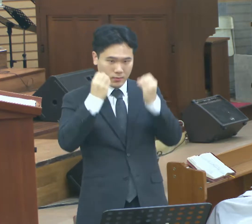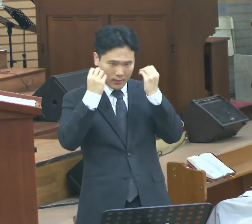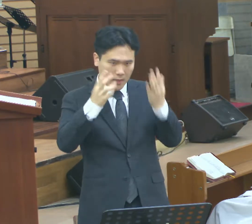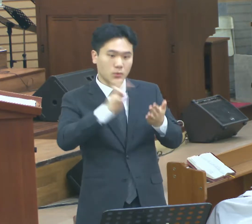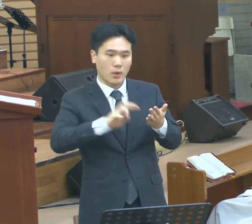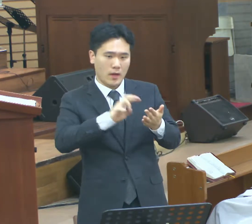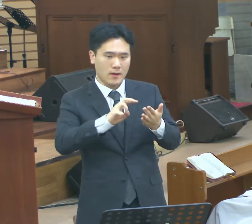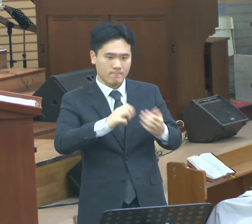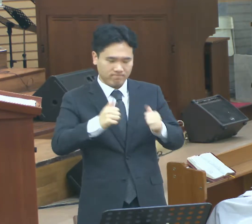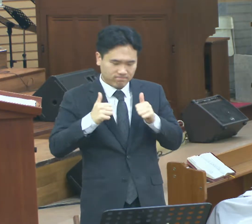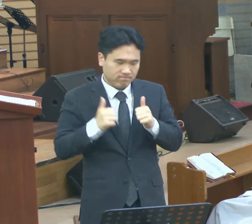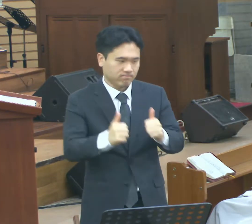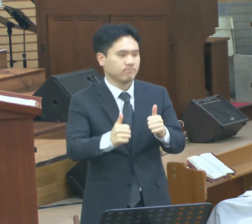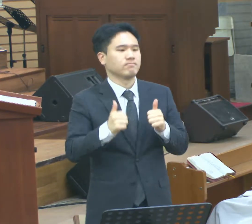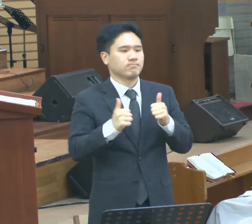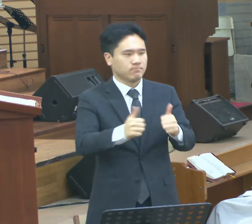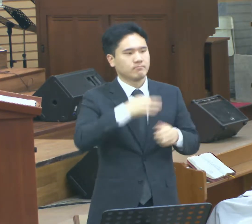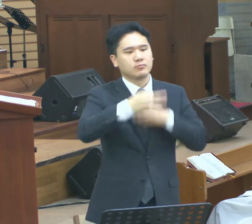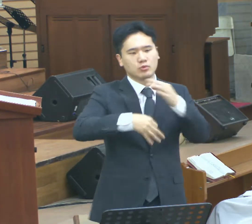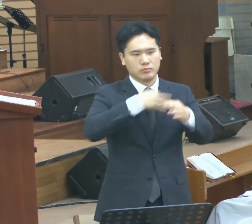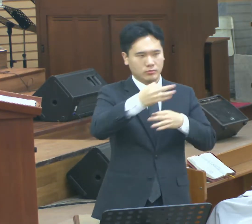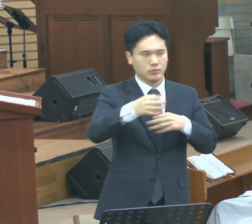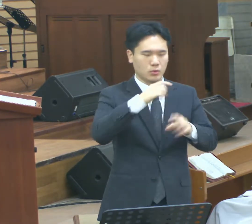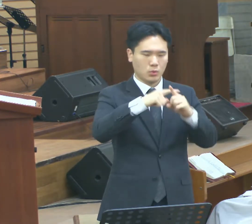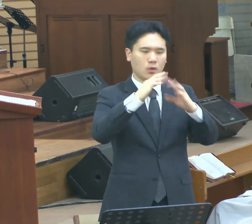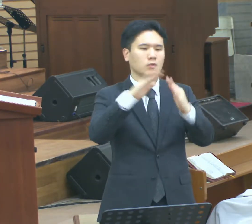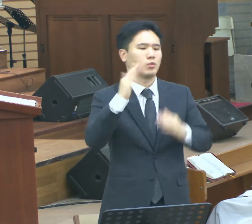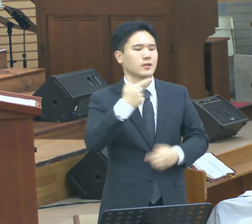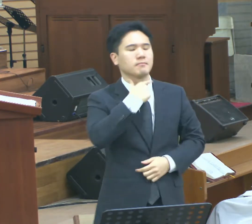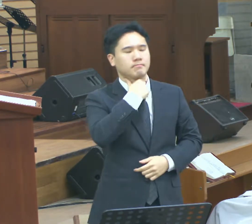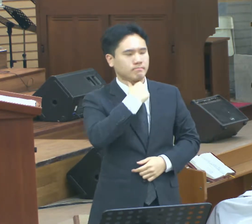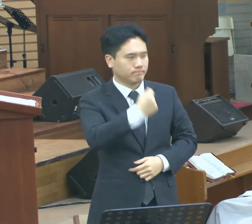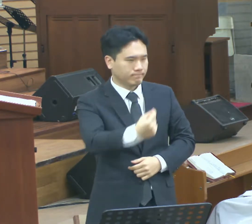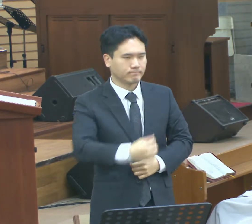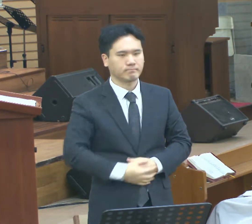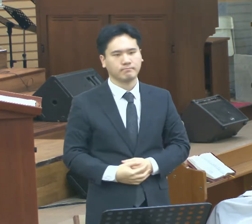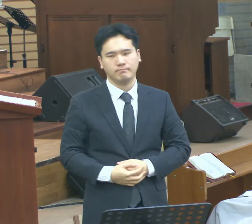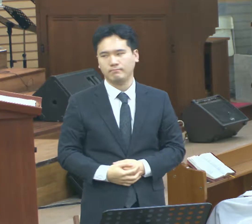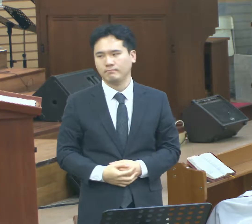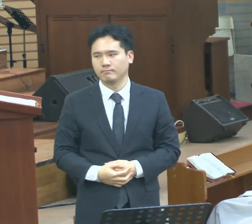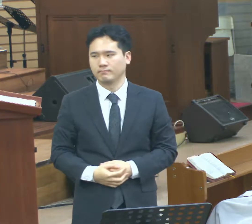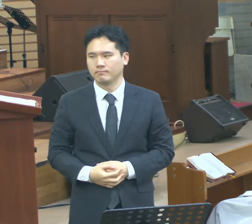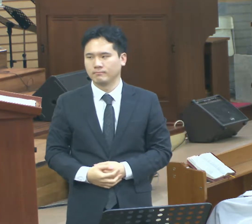부르는 아름다운 교회가 되어지기를 간절히 소원합니다.